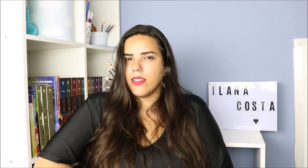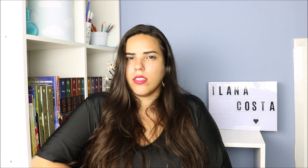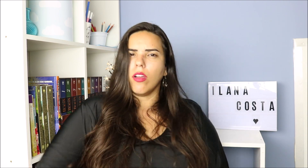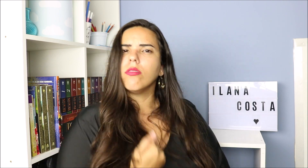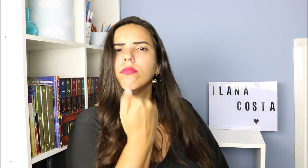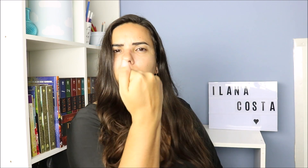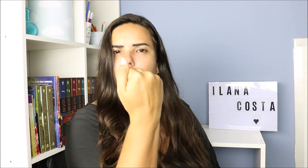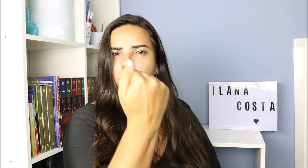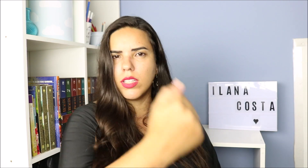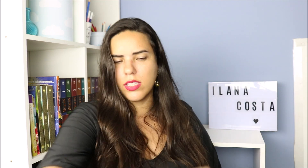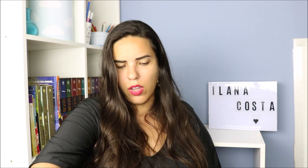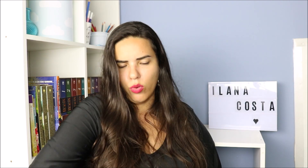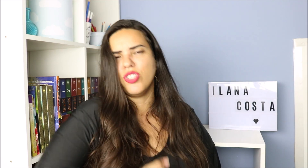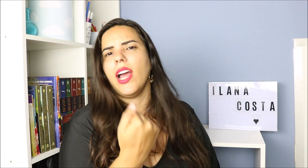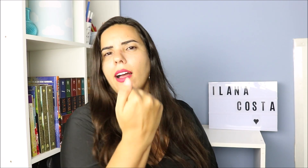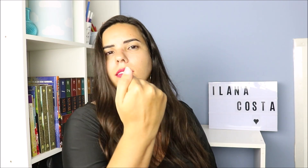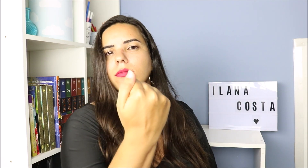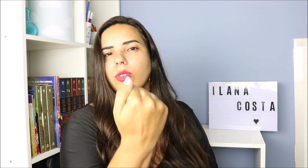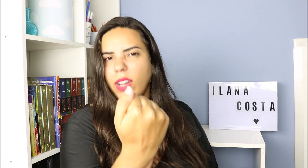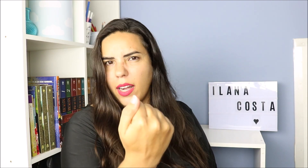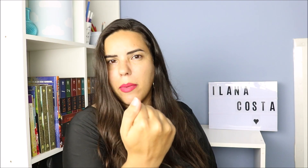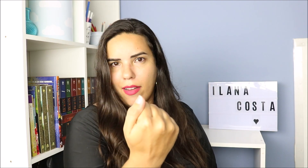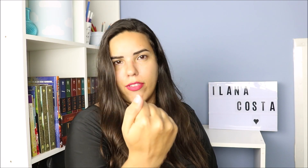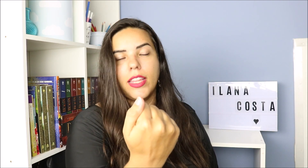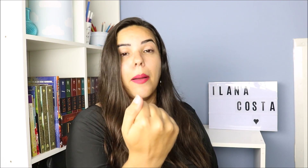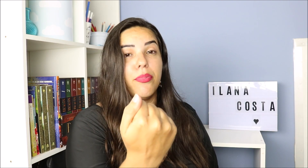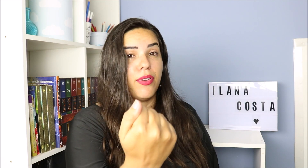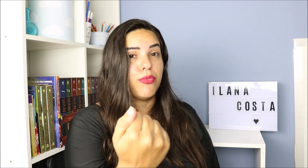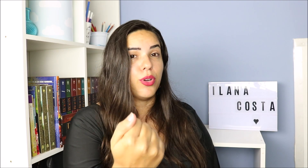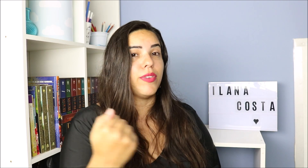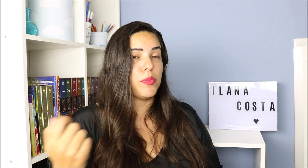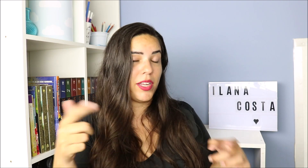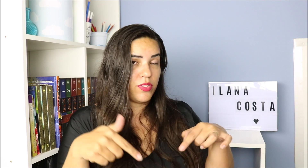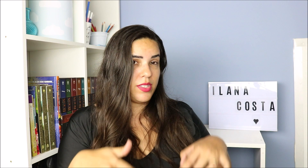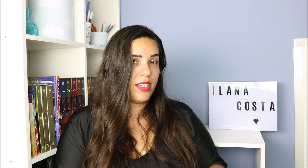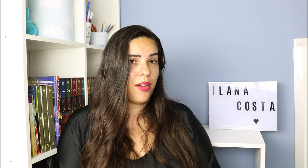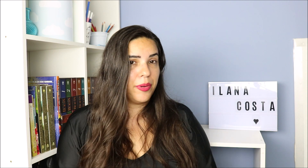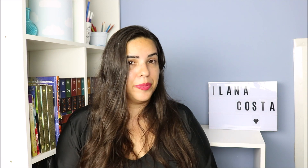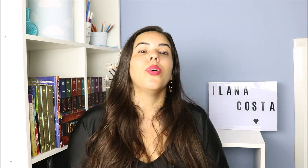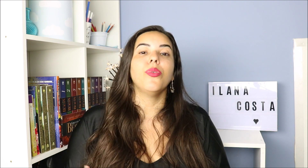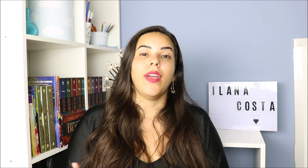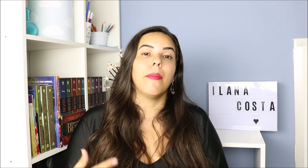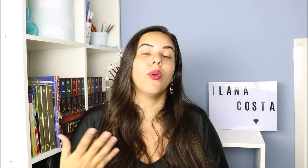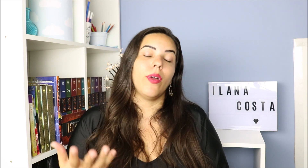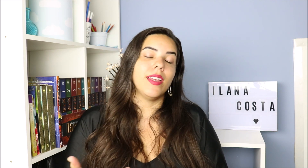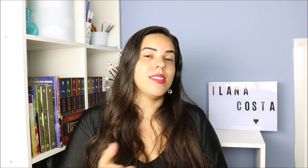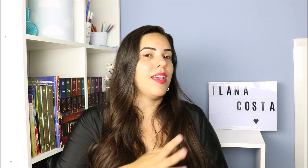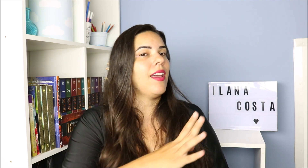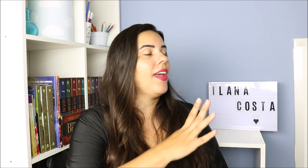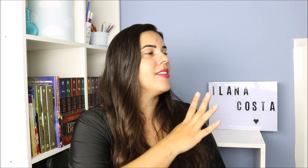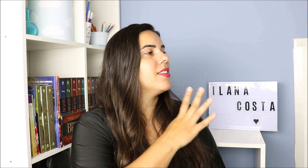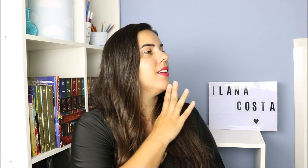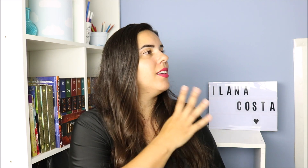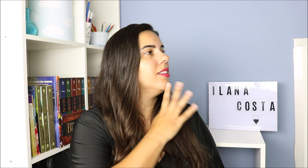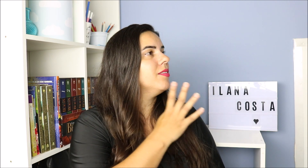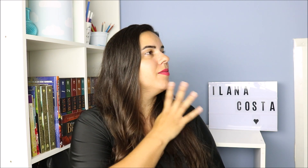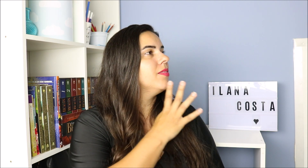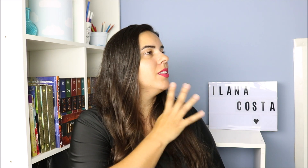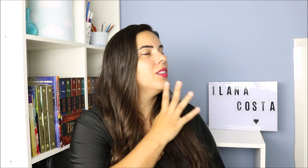assim, ó. Isso é odiar, com cara brava, tá? Por favor, que faz parte do sinal. O verbo conhecer é esse daqui.